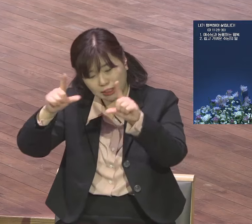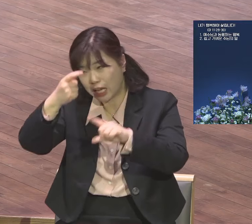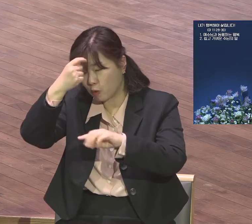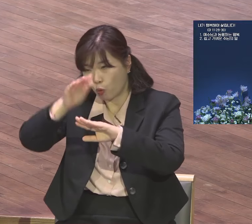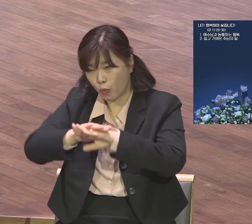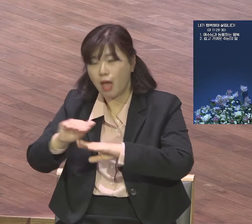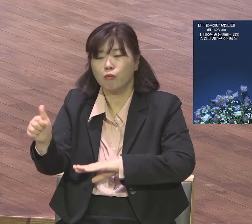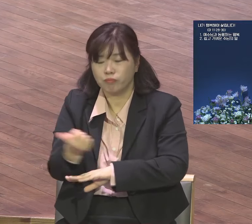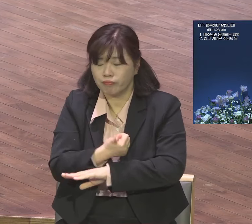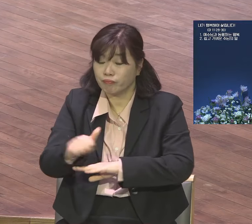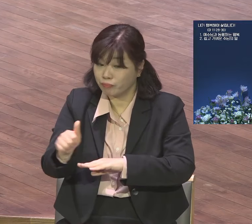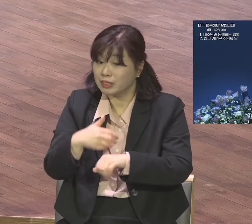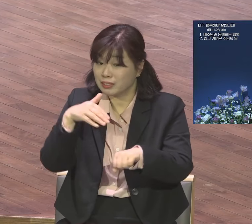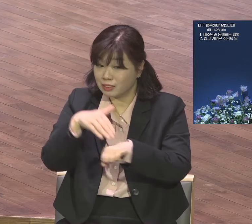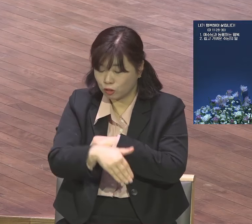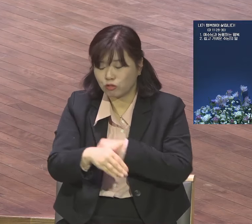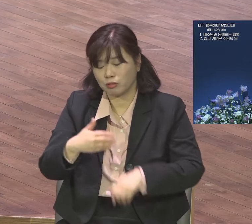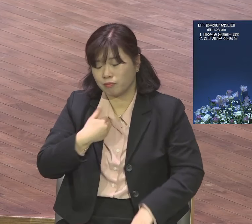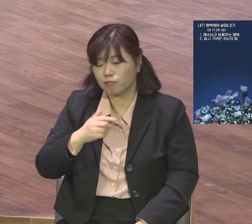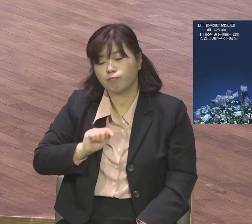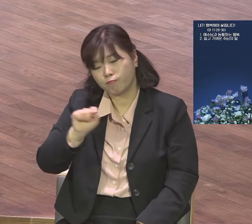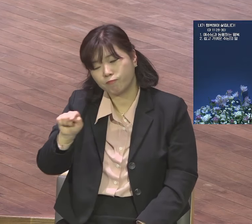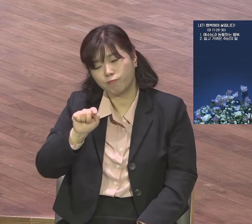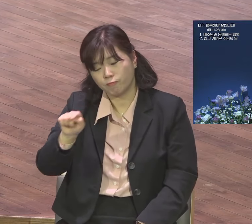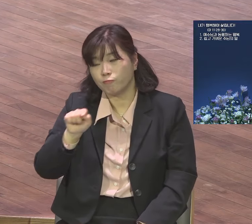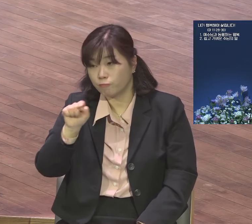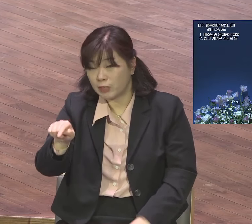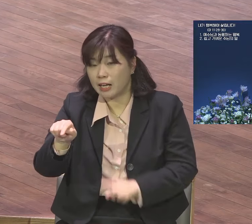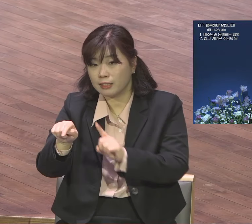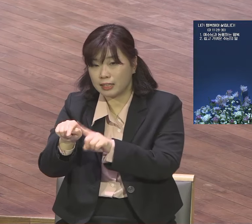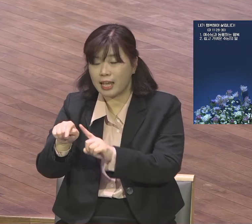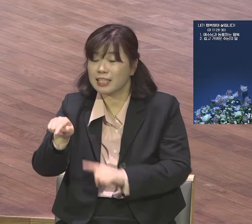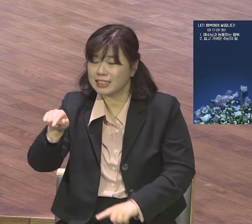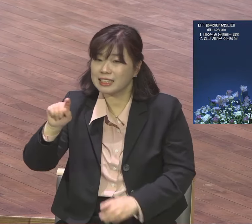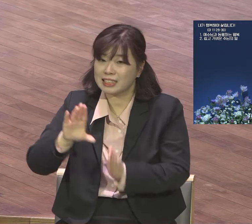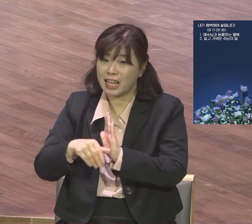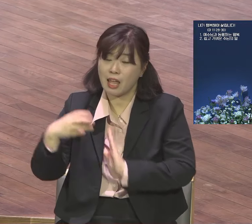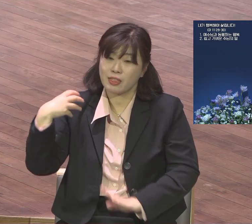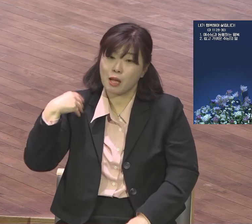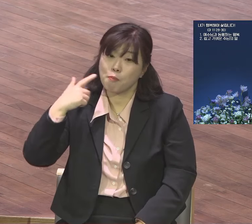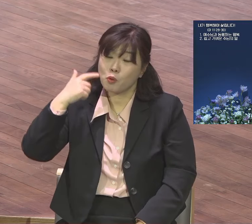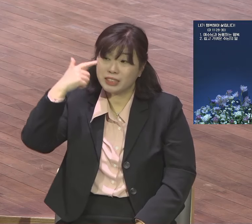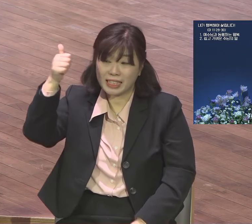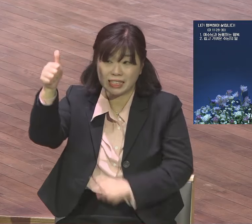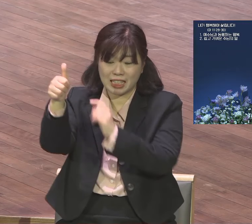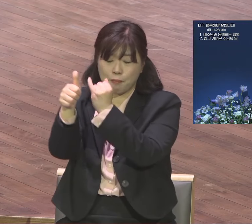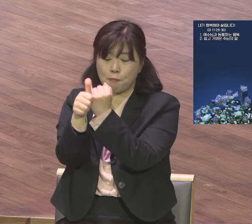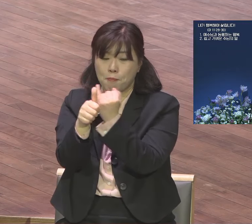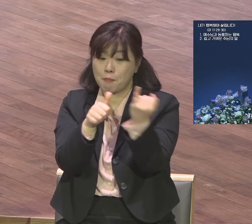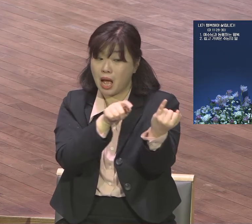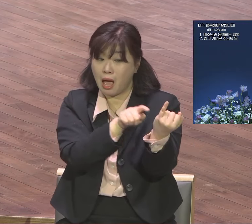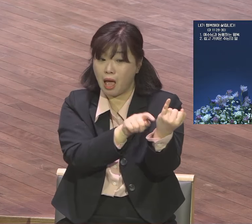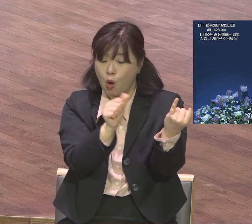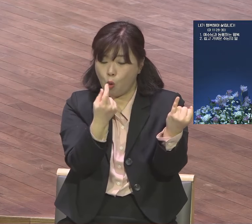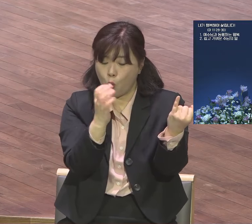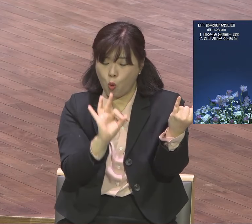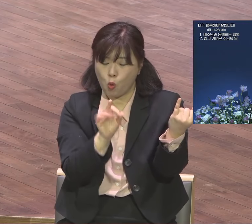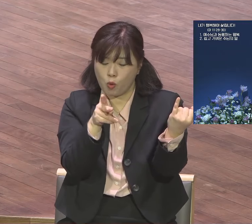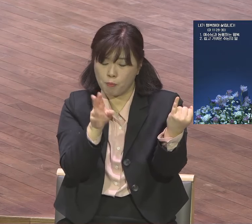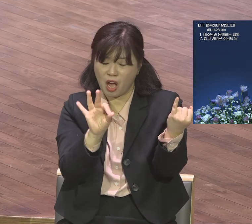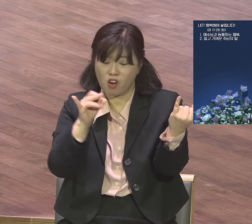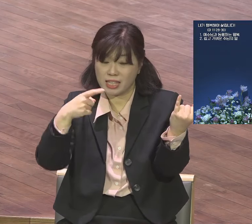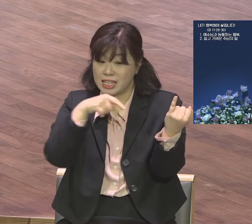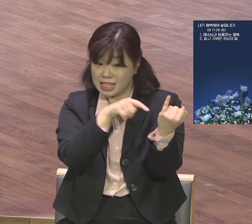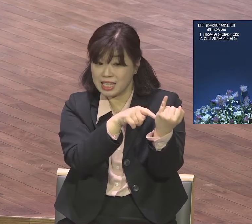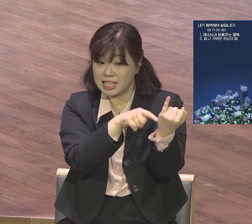되었습니다. 지금의 다민족 교회죠. 당시에 우리 담임 목사님의 아내이신 홍명희 사모님께서 전체적인 걸